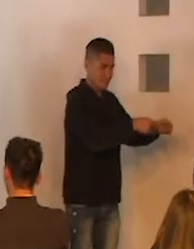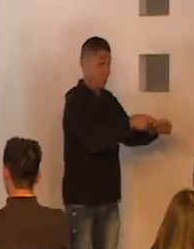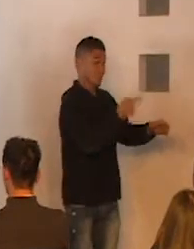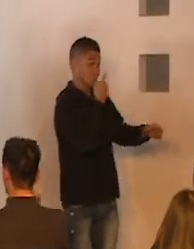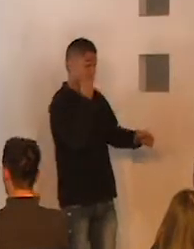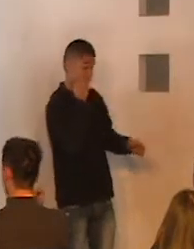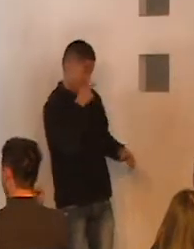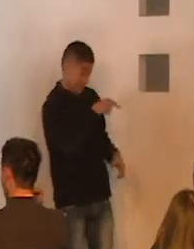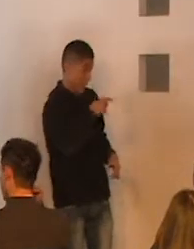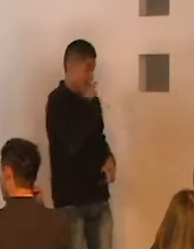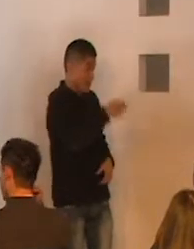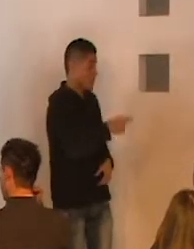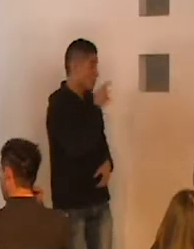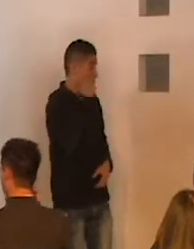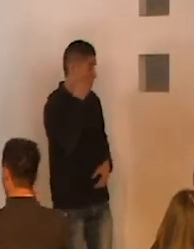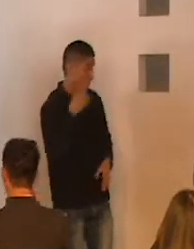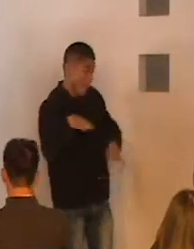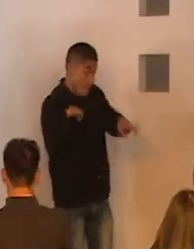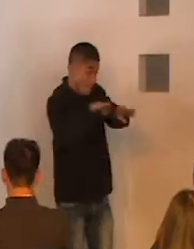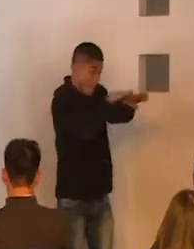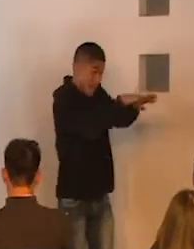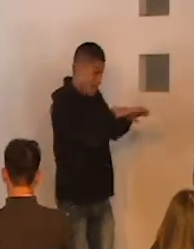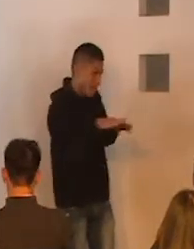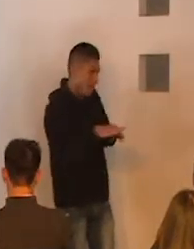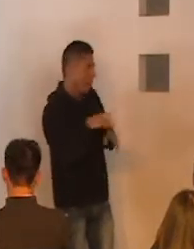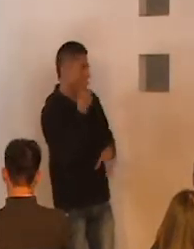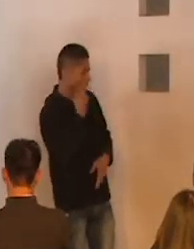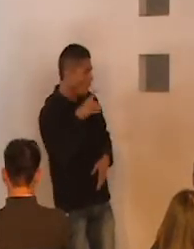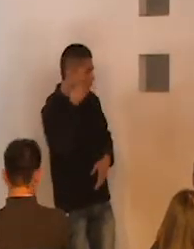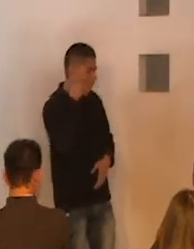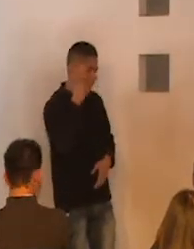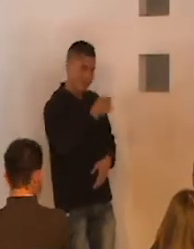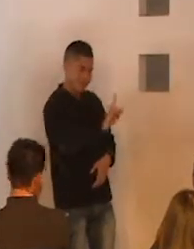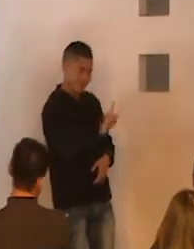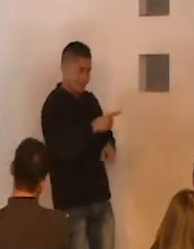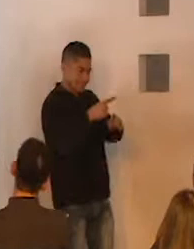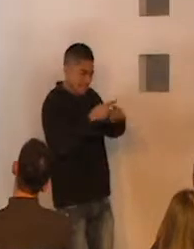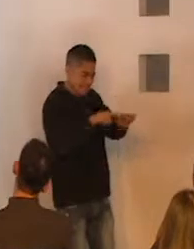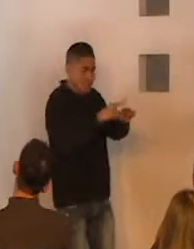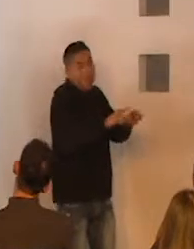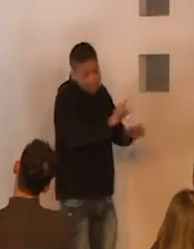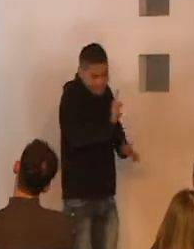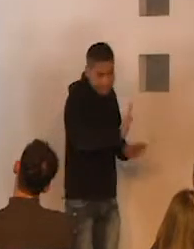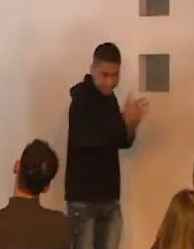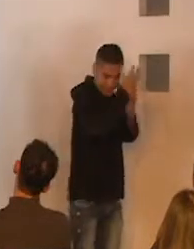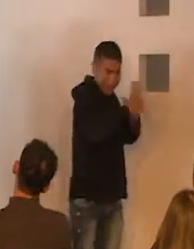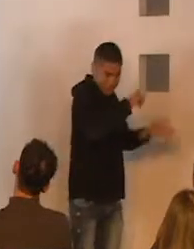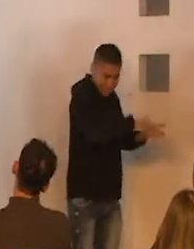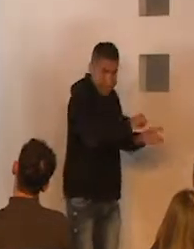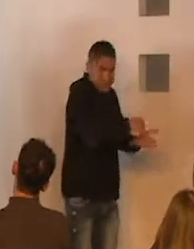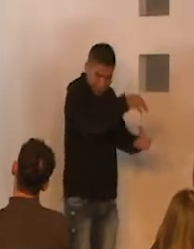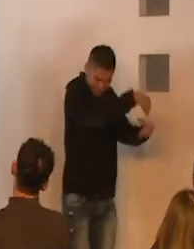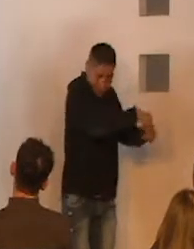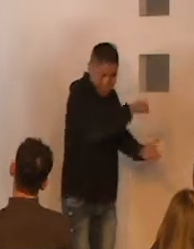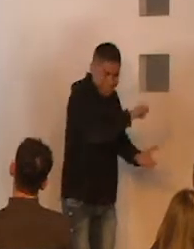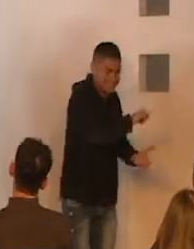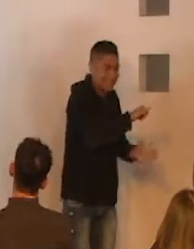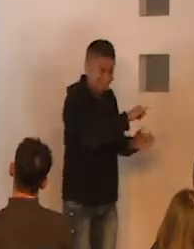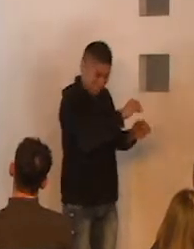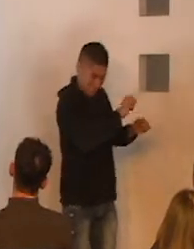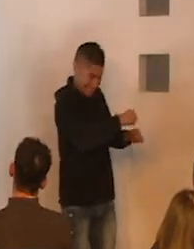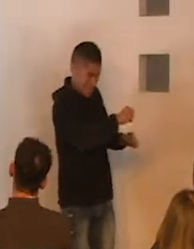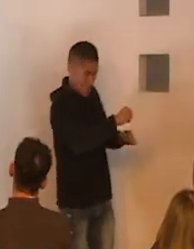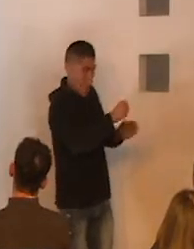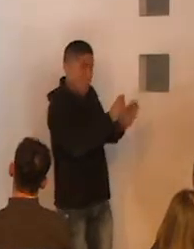diferente a otro niño con síndrome de Down, aun cuando tienen la misma el mismo diagnóstico, pues sus procesos son